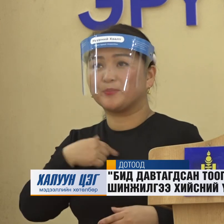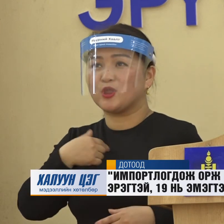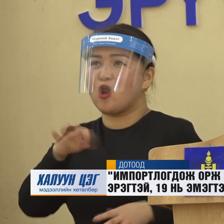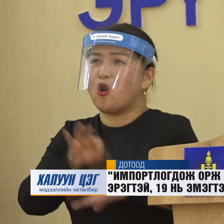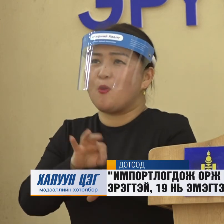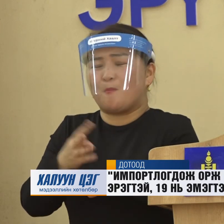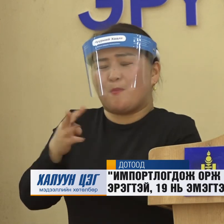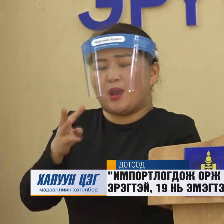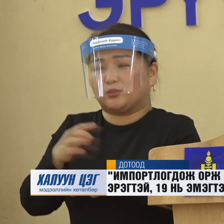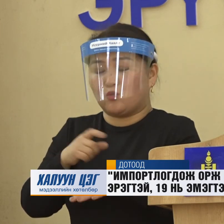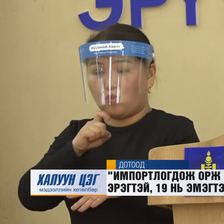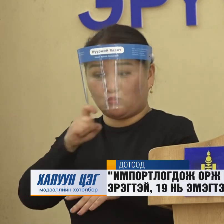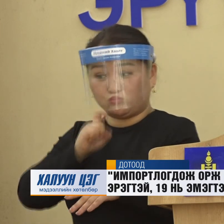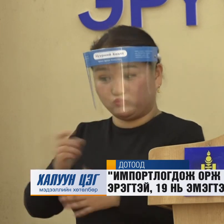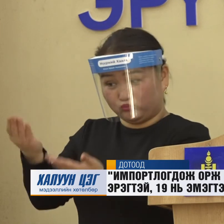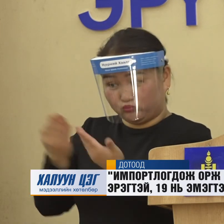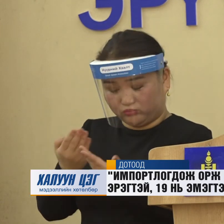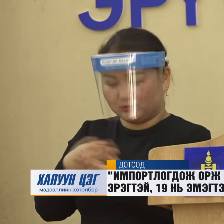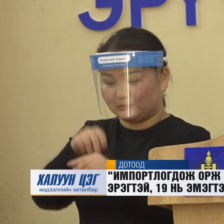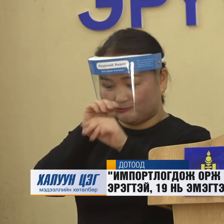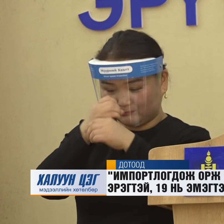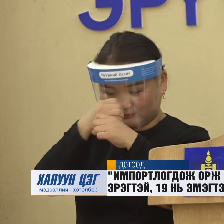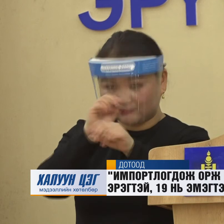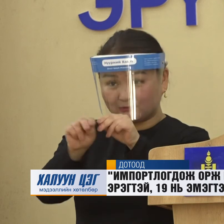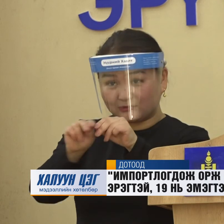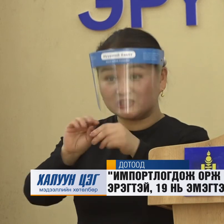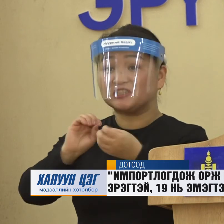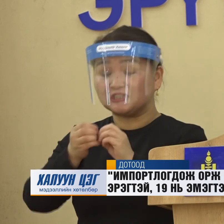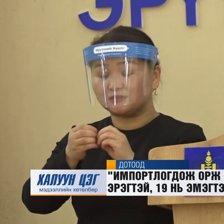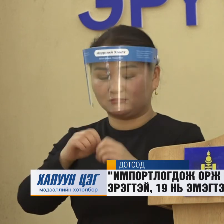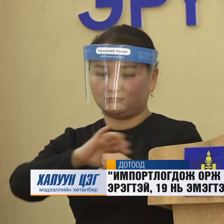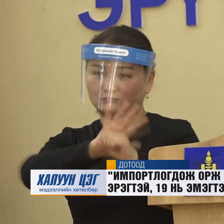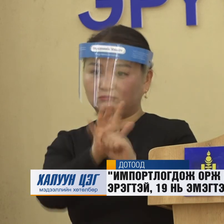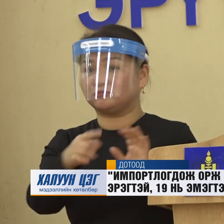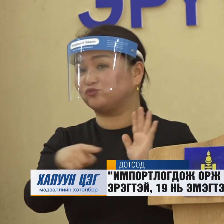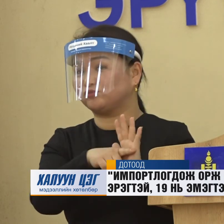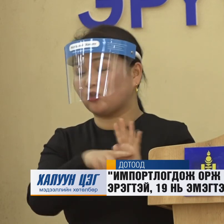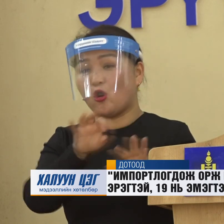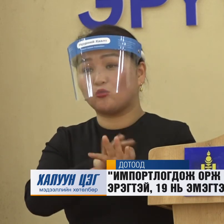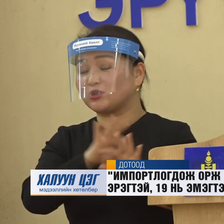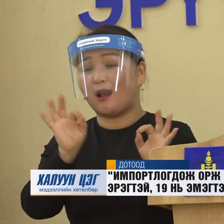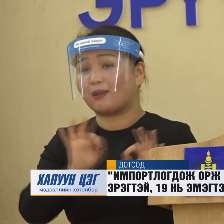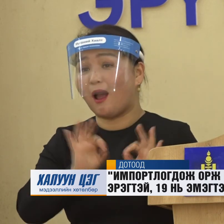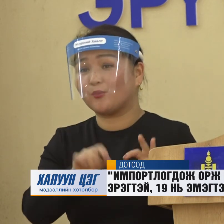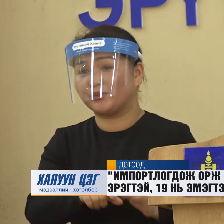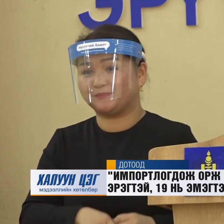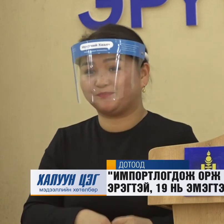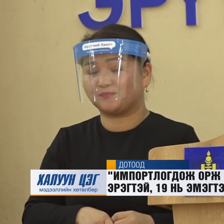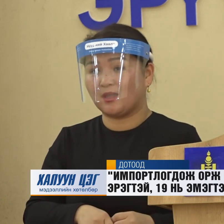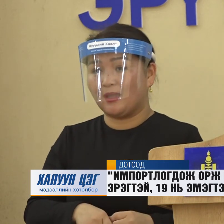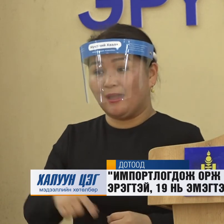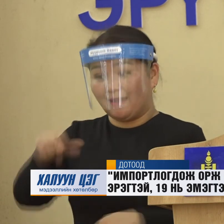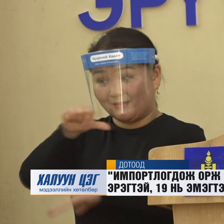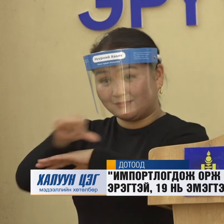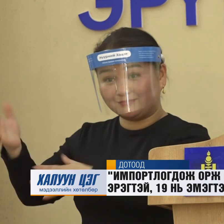бол бас тандал. За энэ хүмүүсээс бас коронавирус илрээгүй. За тэгэхээр бид нэр импортлогдож орж